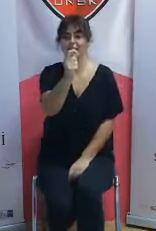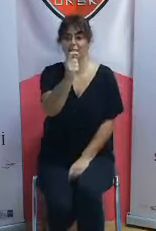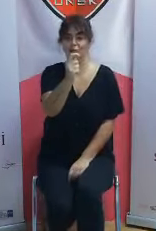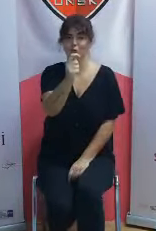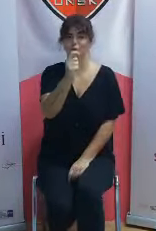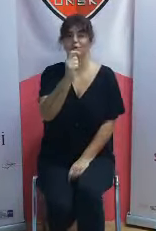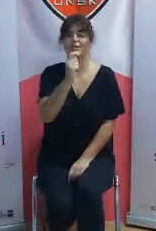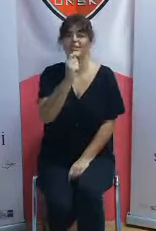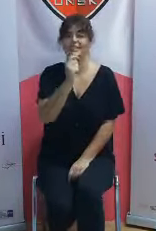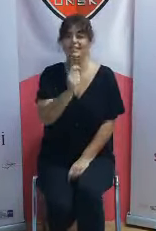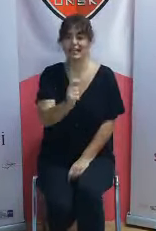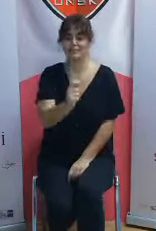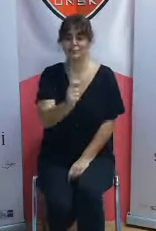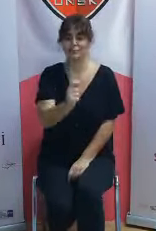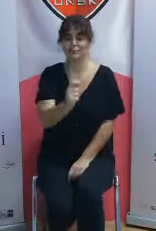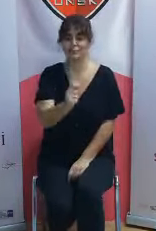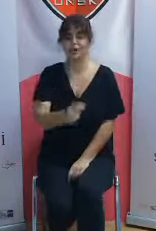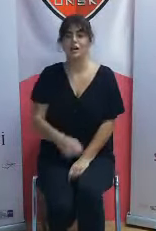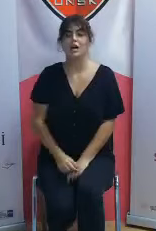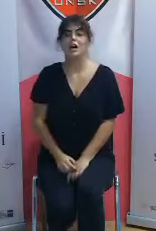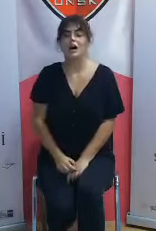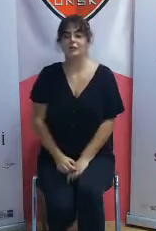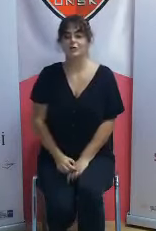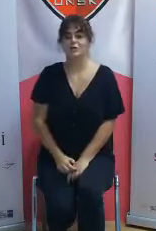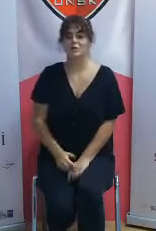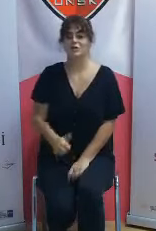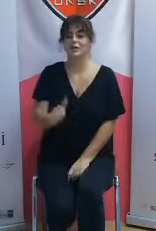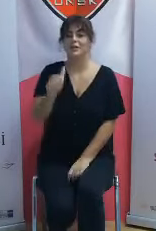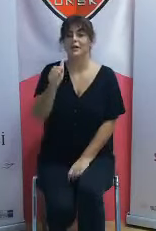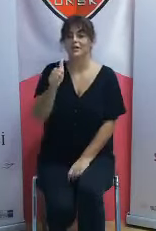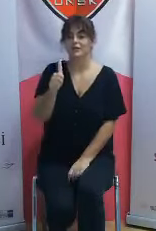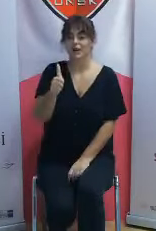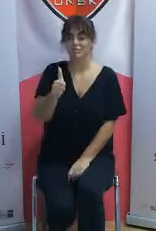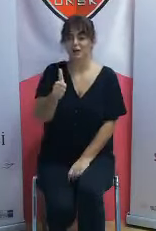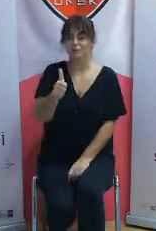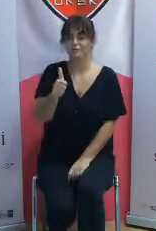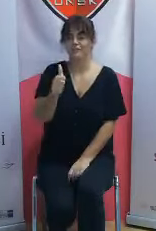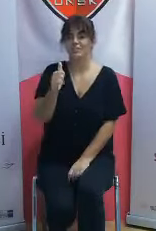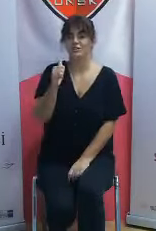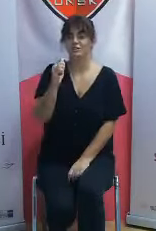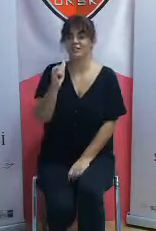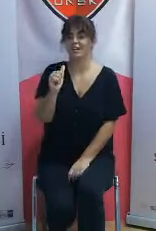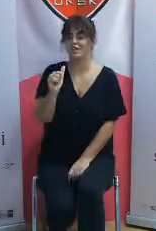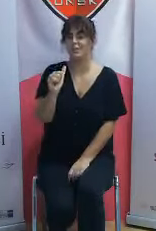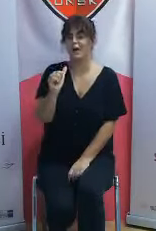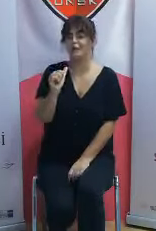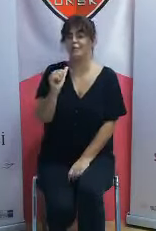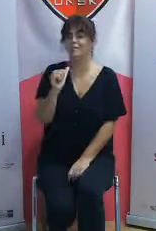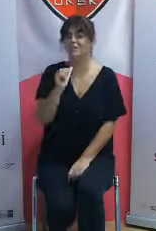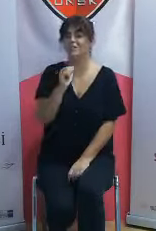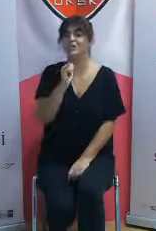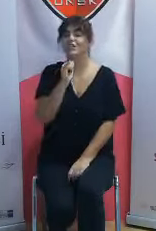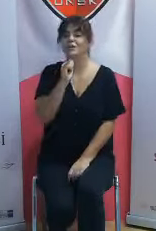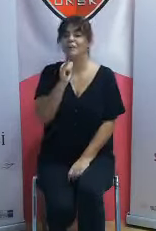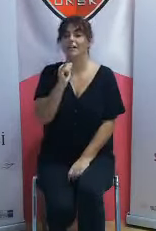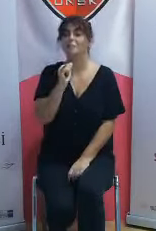Temmuz. Temmuz. Avustos için. Baş parmağımız açık ve serçe parmağımız açık. Baş